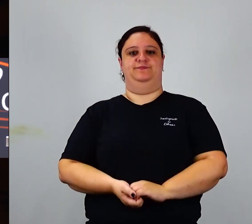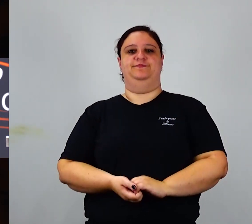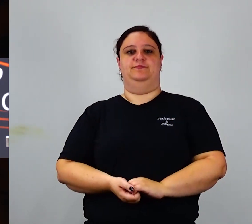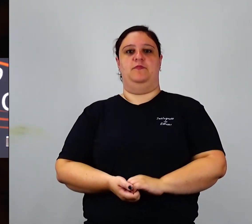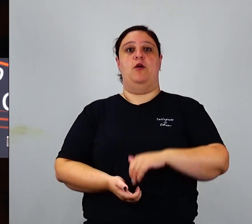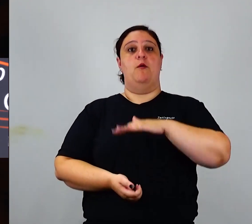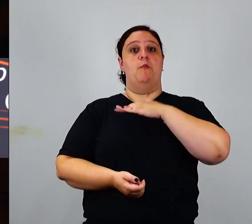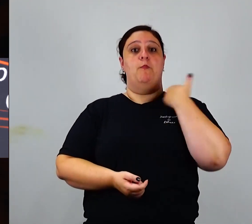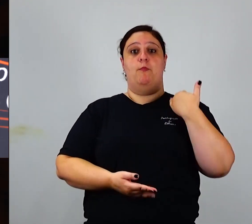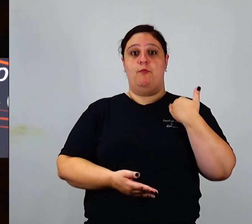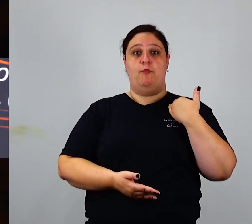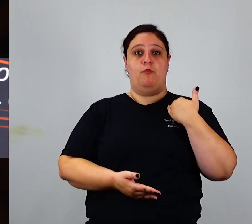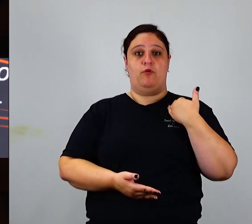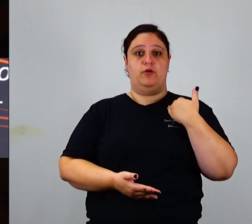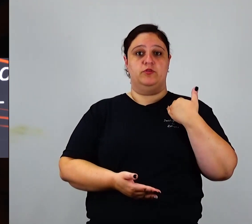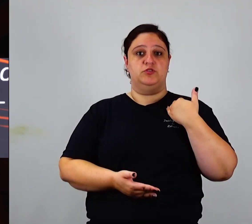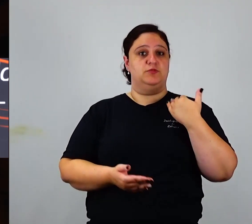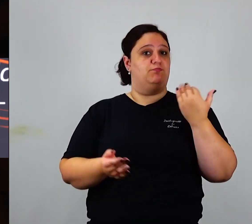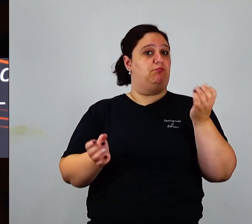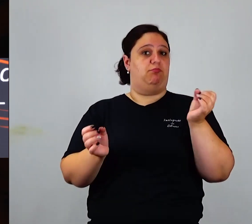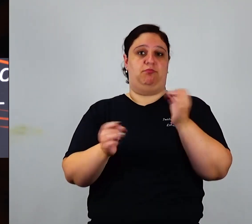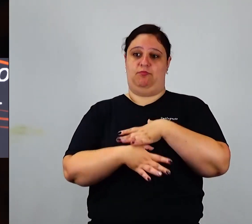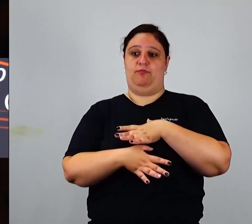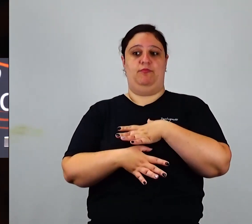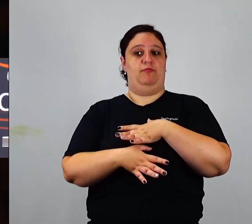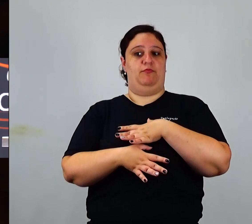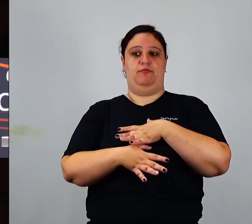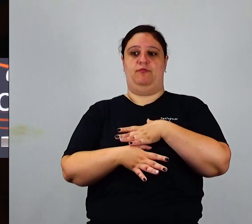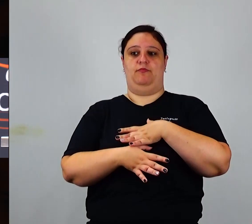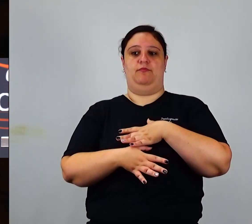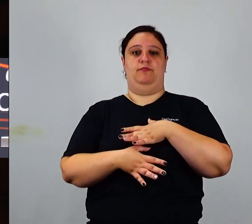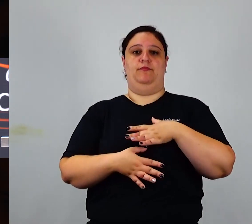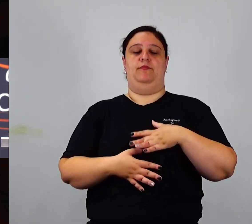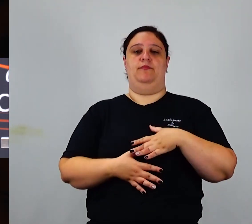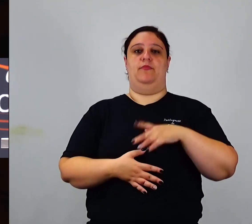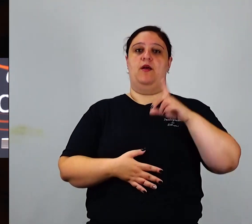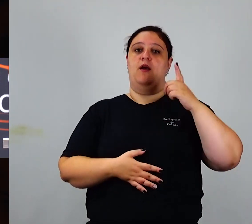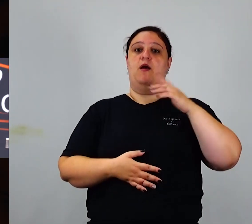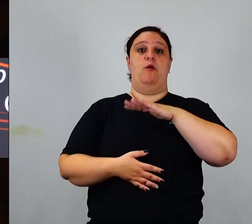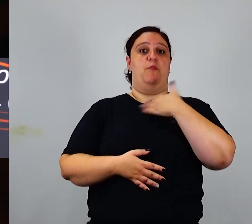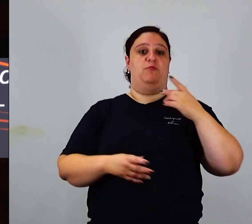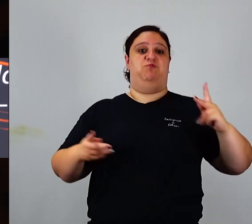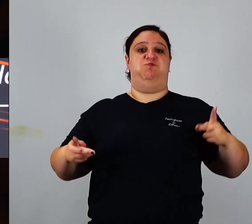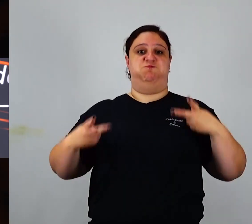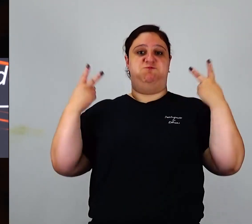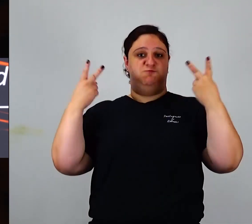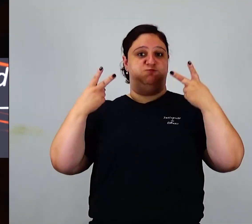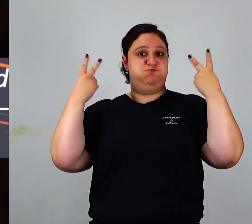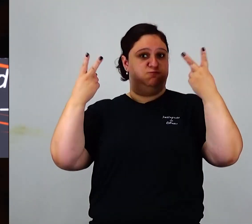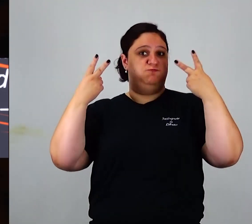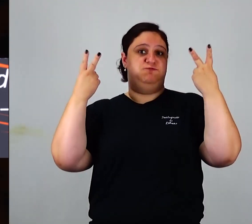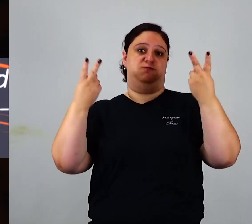A morte já foi vencida. Ela não é mais o ponto final.